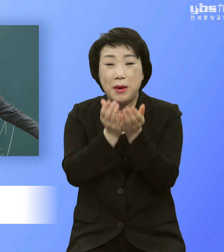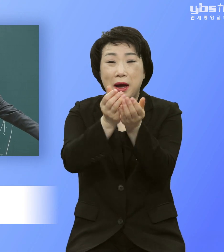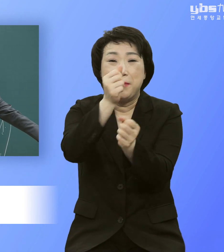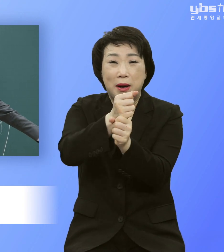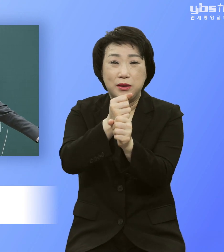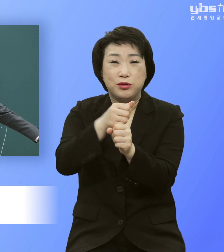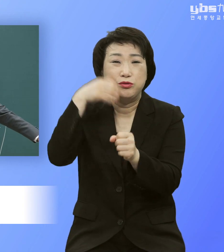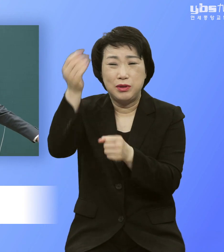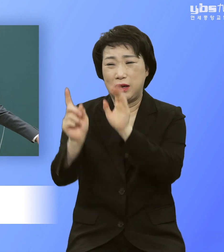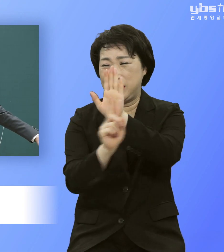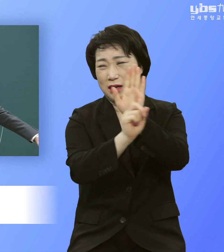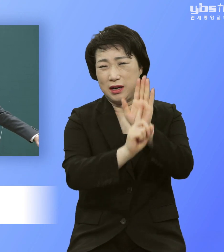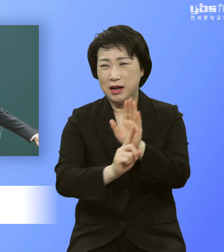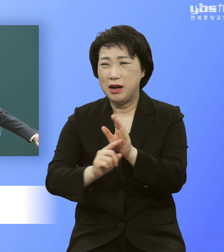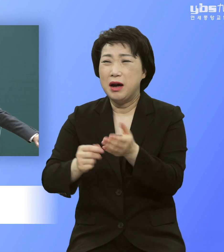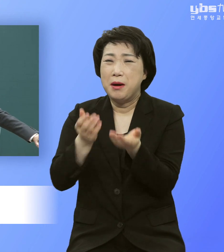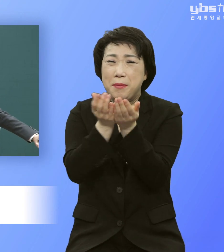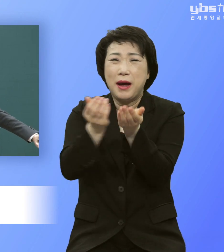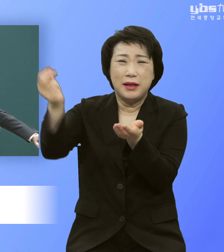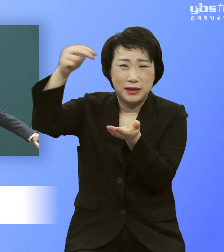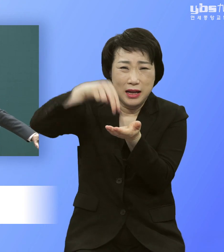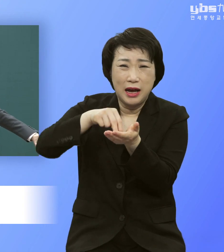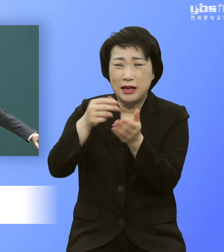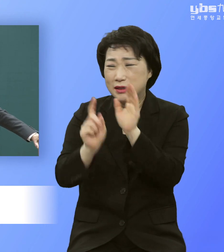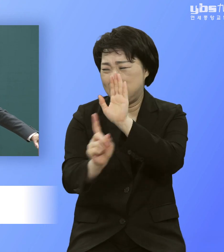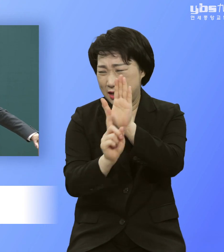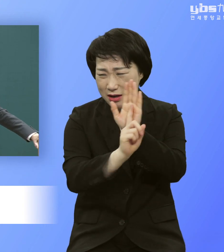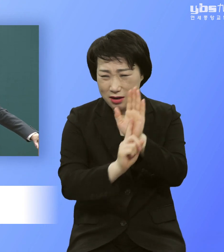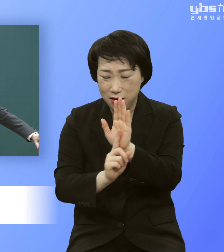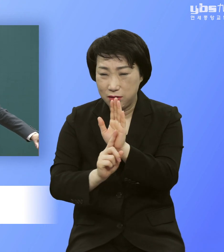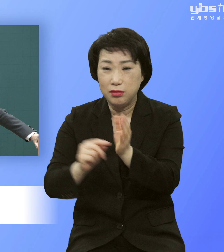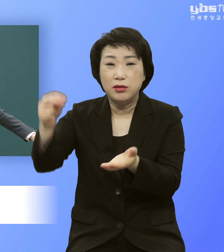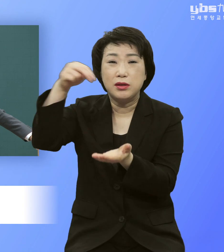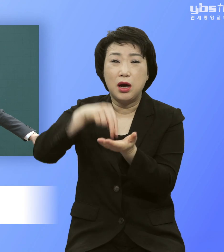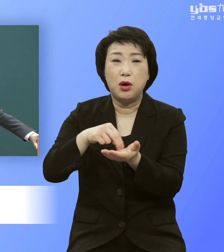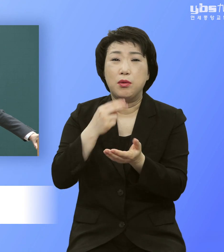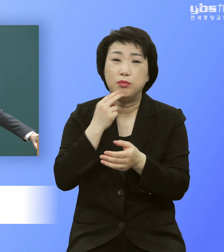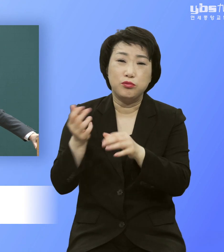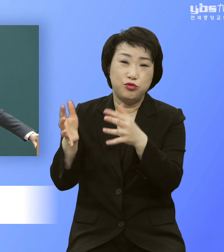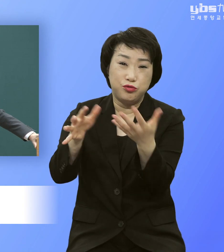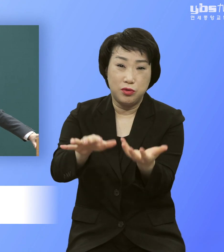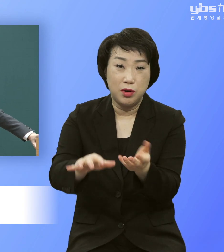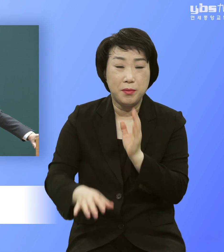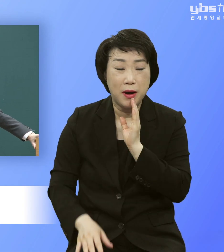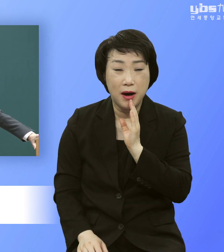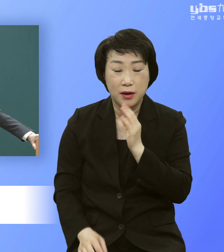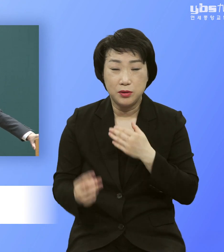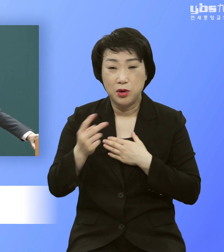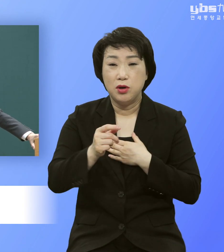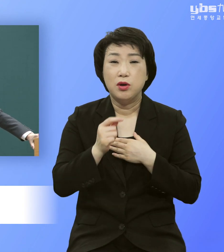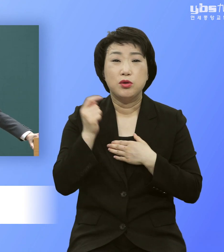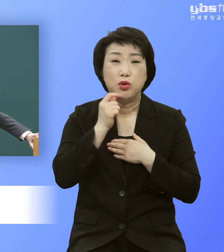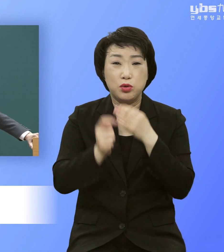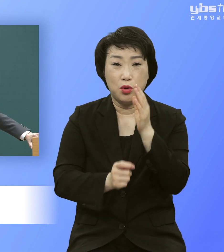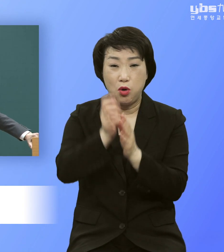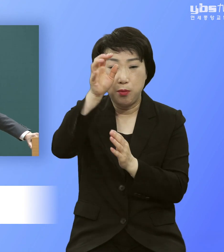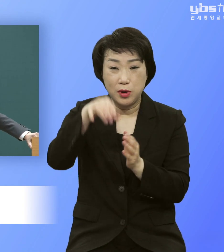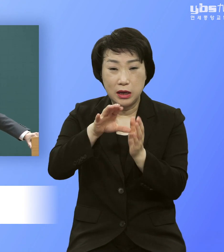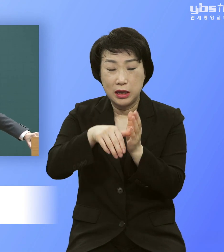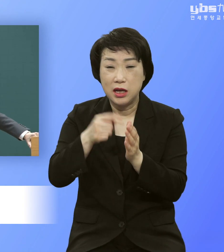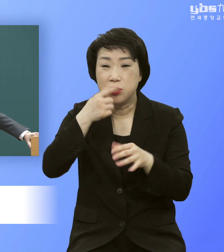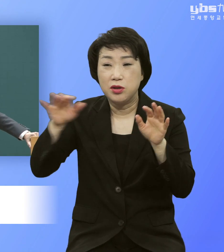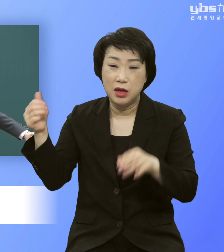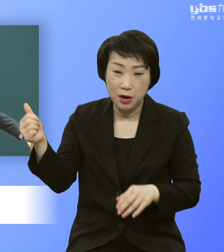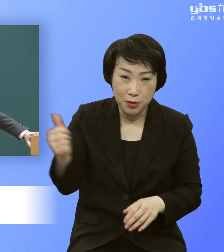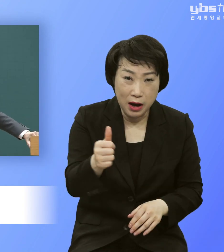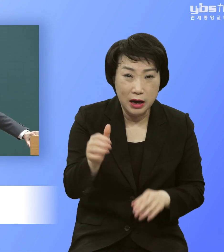쳐놓고 타세요 안 타고 죽고, 소돔과 고모라도 천사가 나타나서 그렇게 말을 안